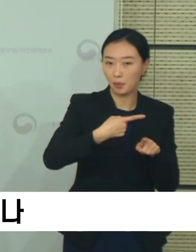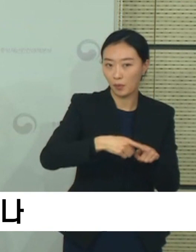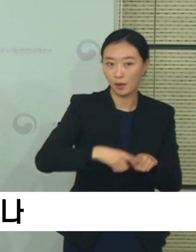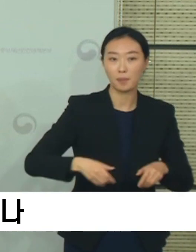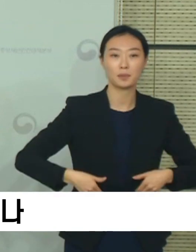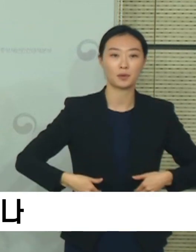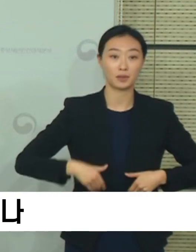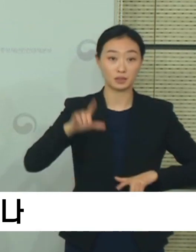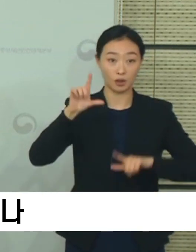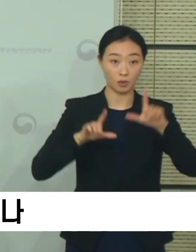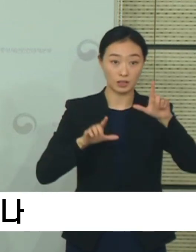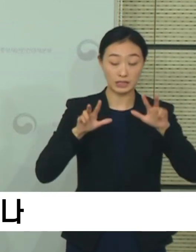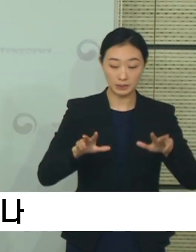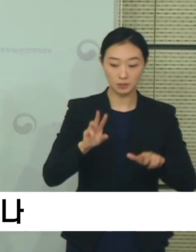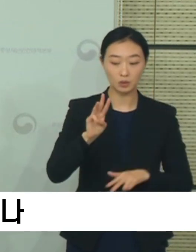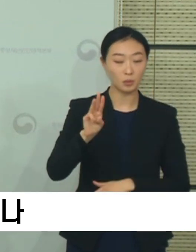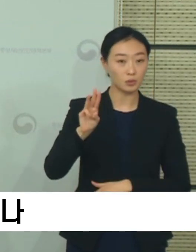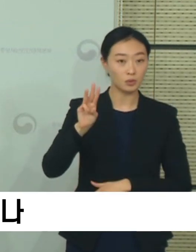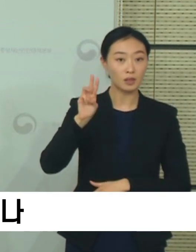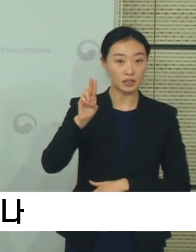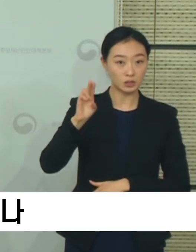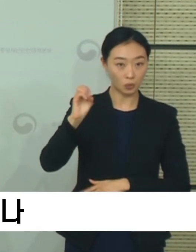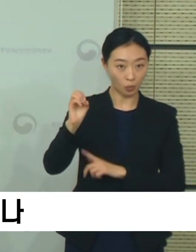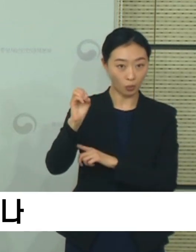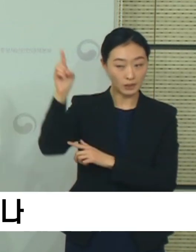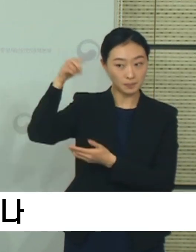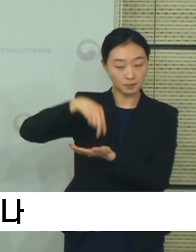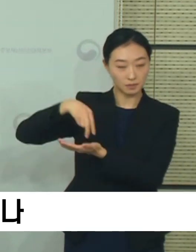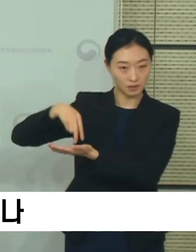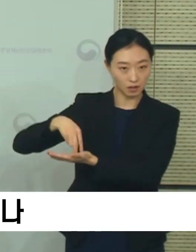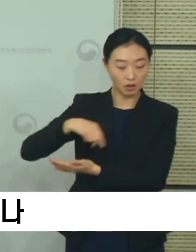상황입니다. 현재 WHO에서도 중국에